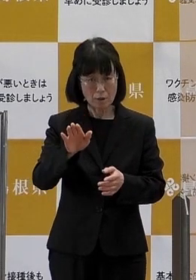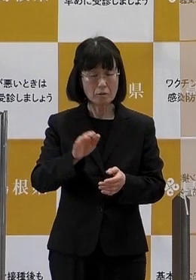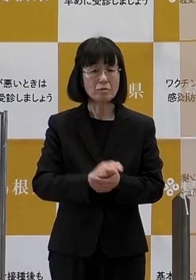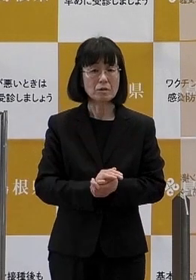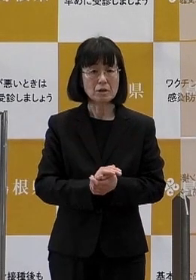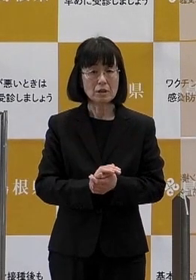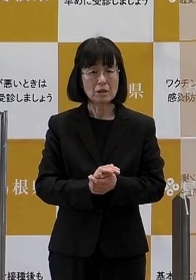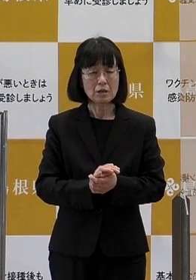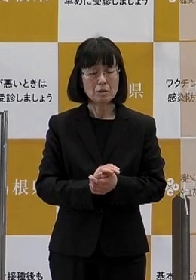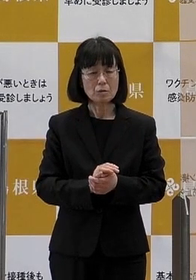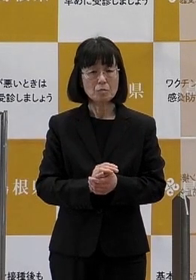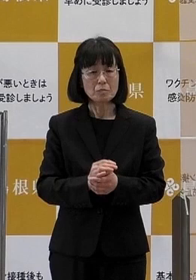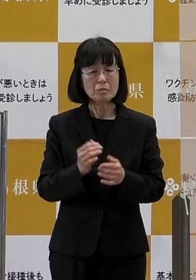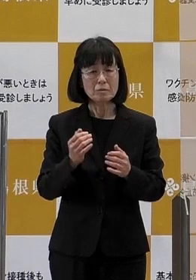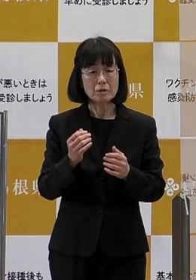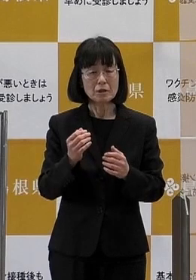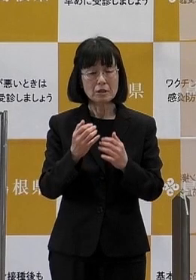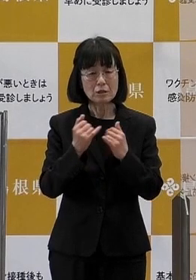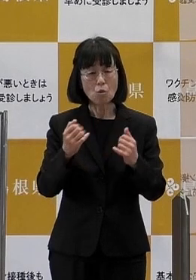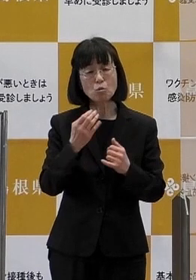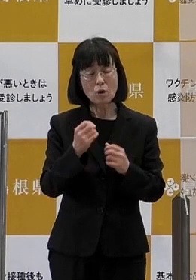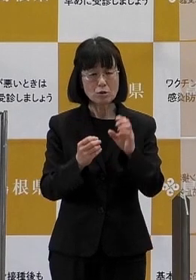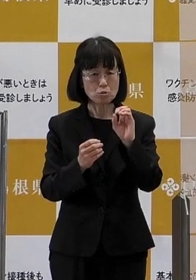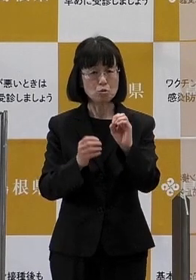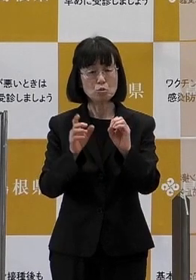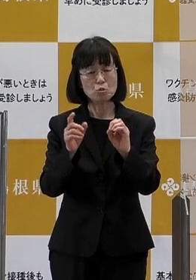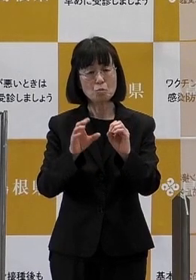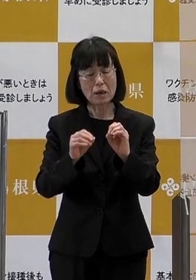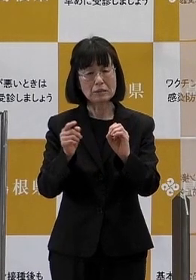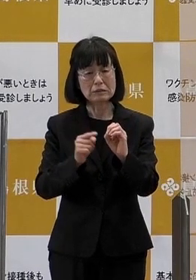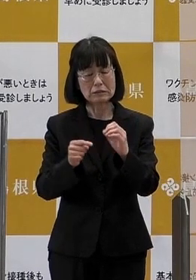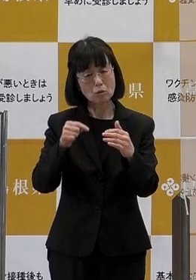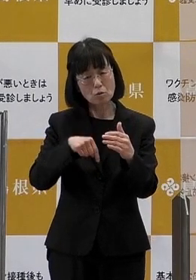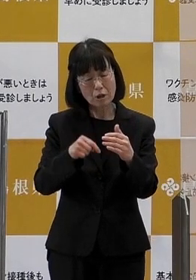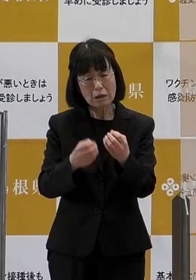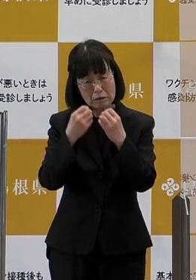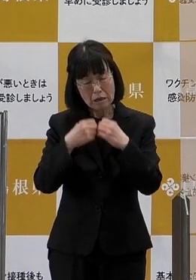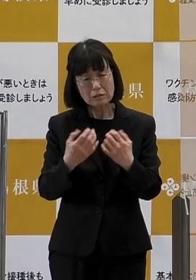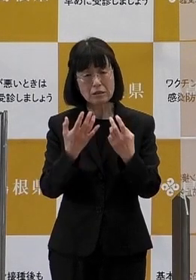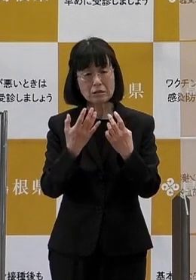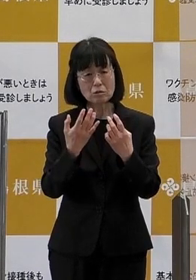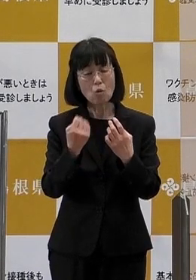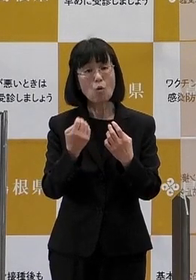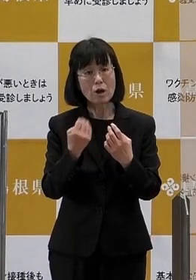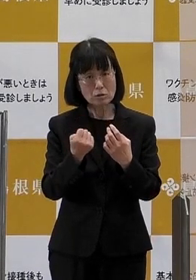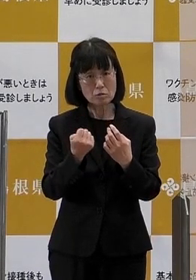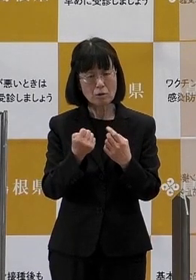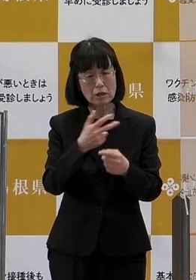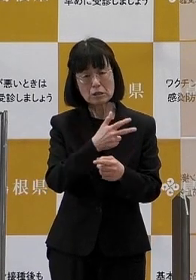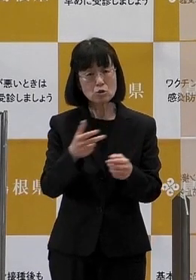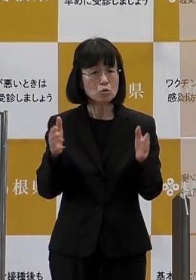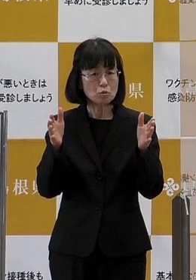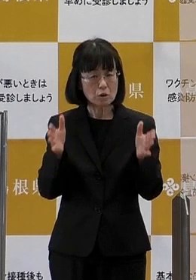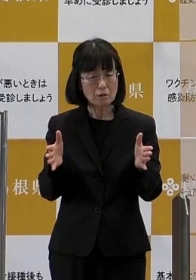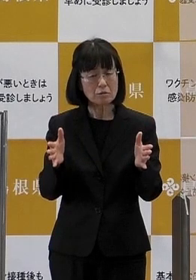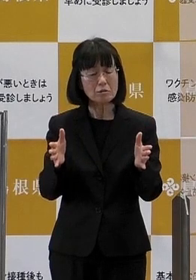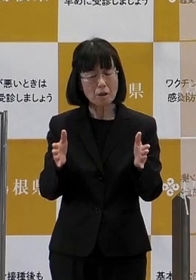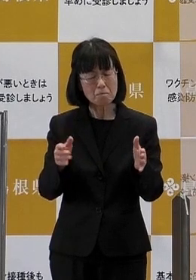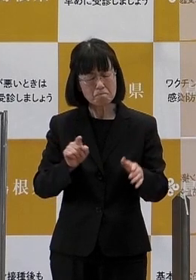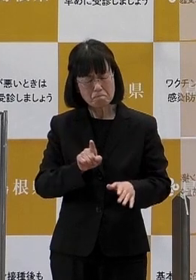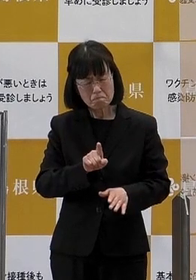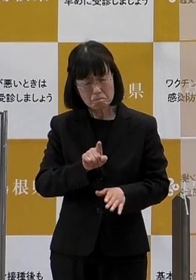人口10万人当たりの直近1週間の感染者数というのは、まあ、ここ数日、ここ1週間でさらに競り上がっ